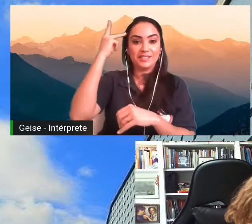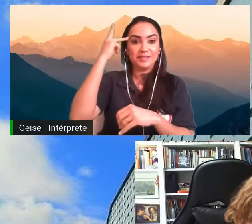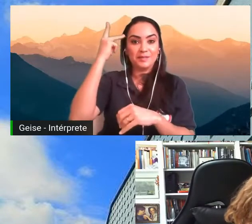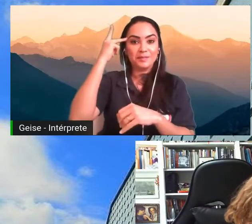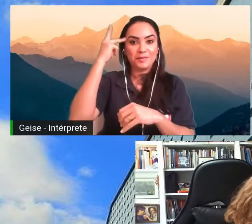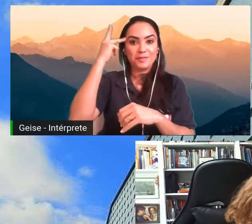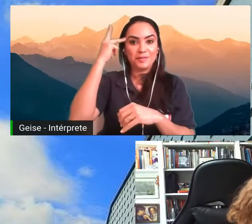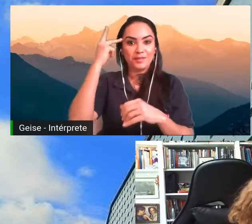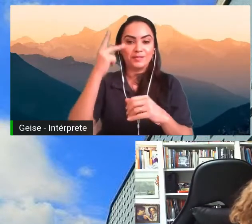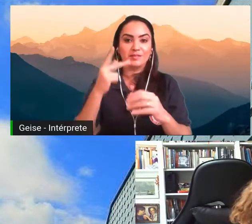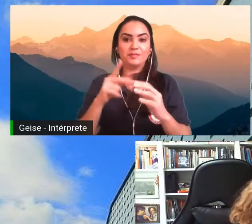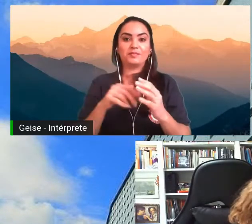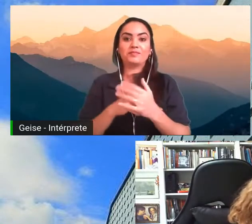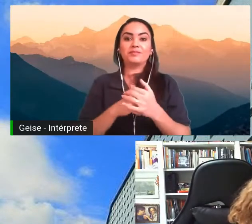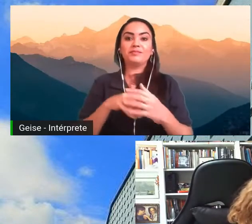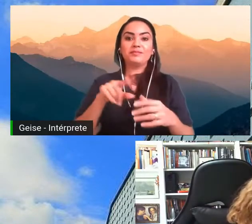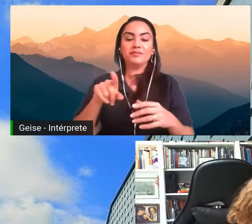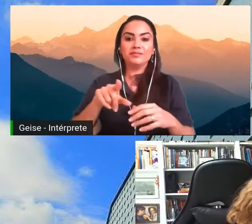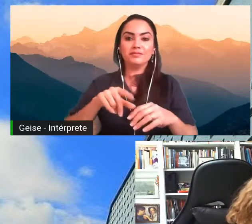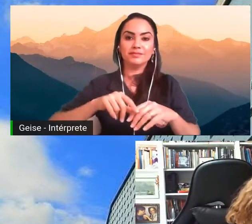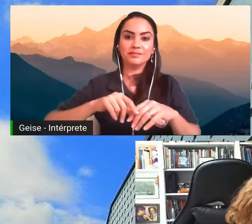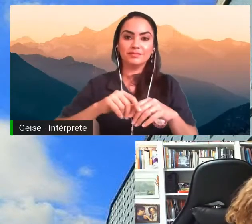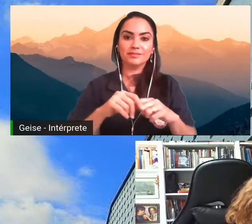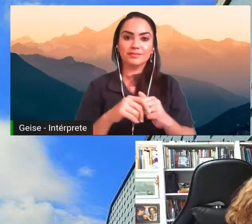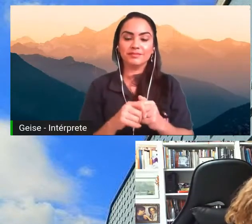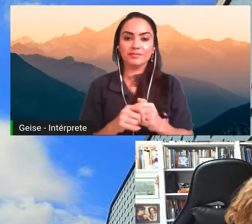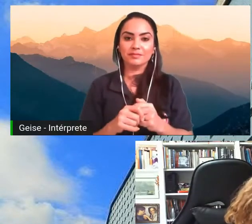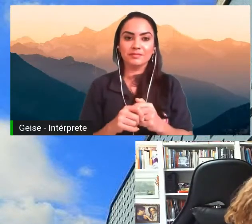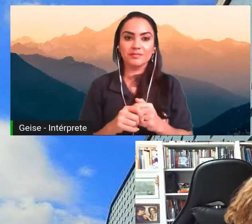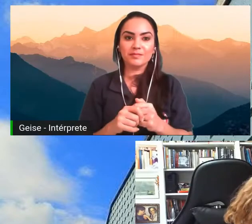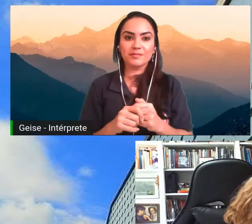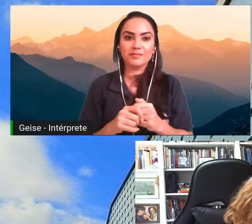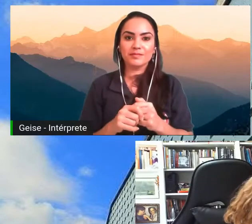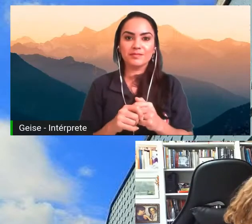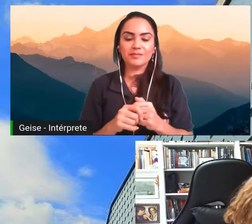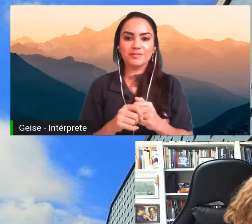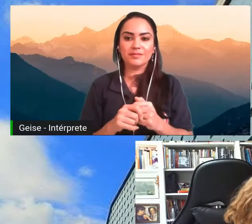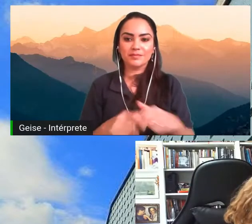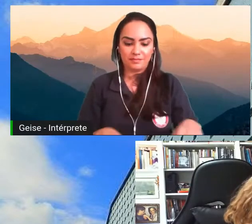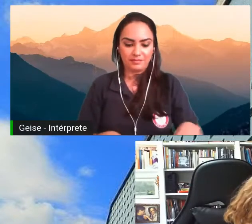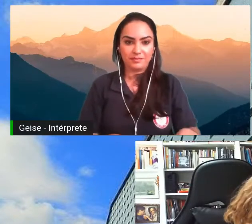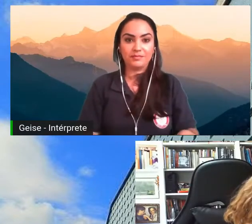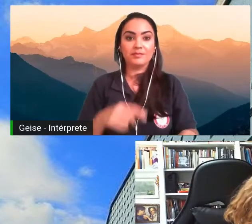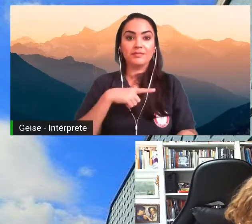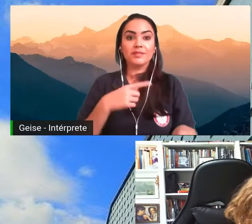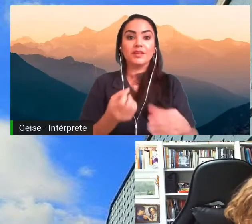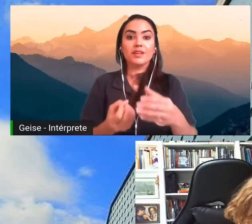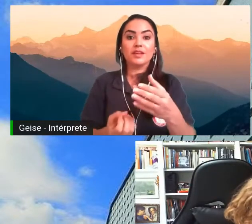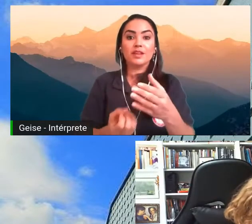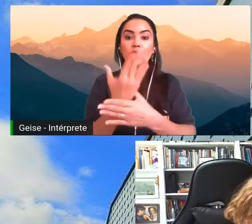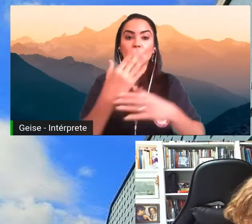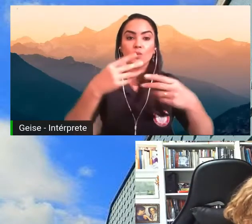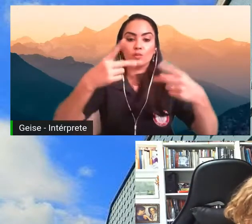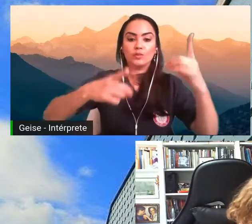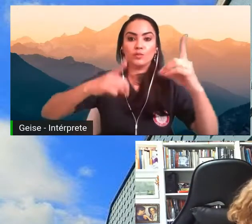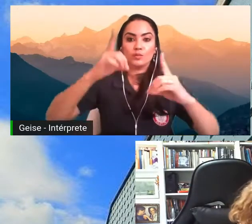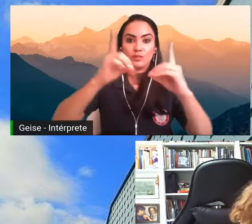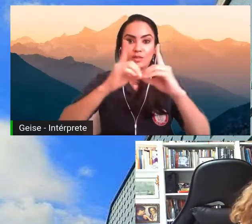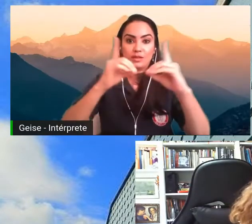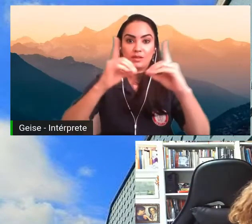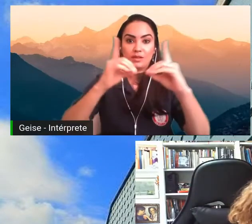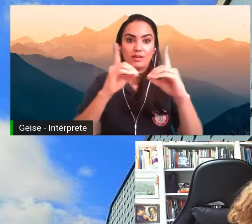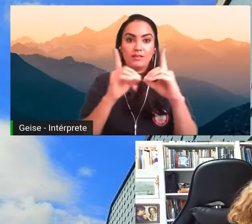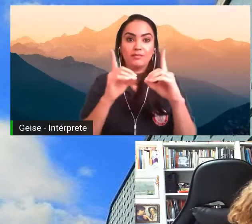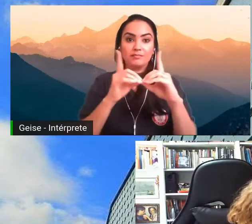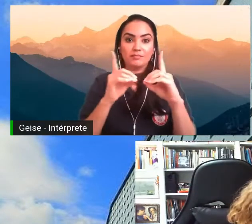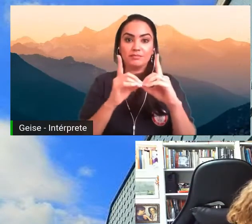formativo em uma perspectiva mais aligeirada, né? Então, é um debate que vai aparecer e naquilo